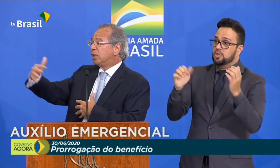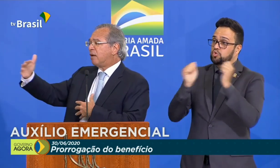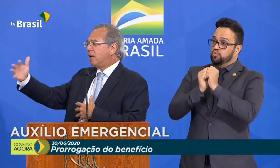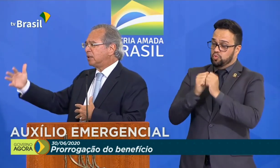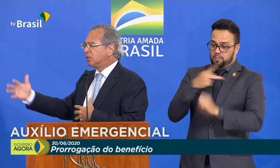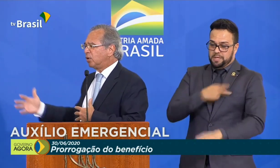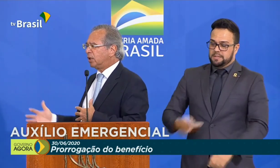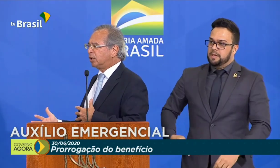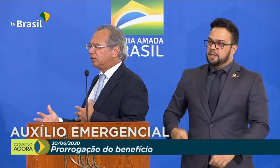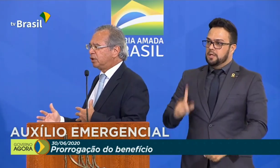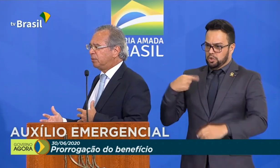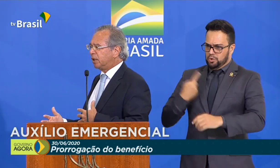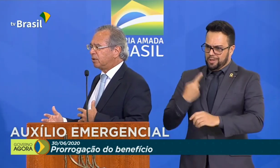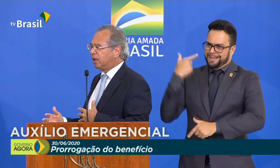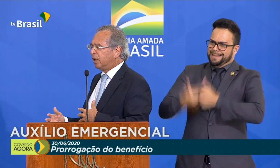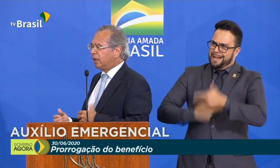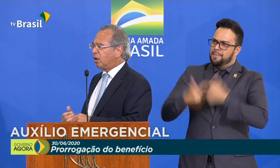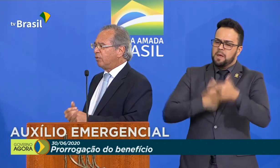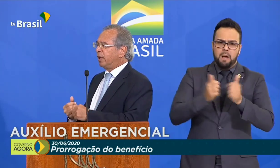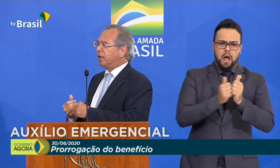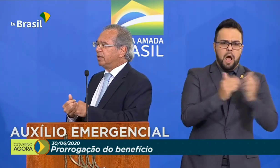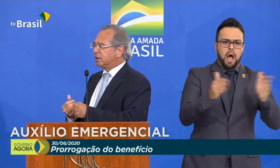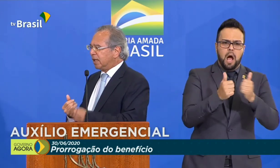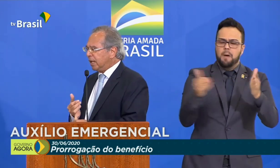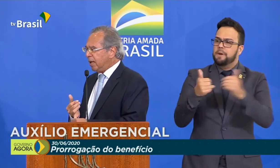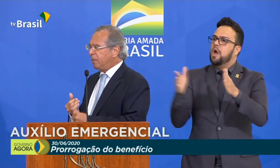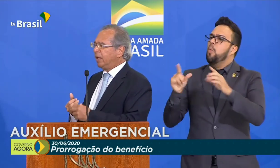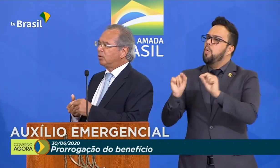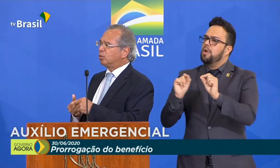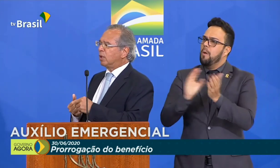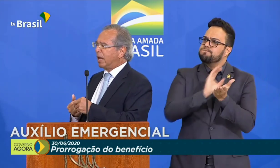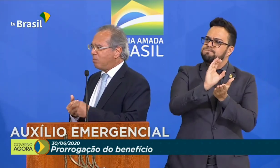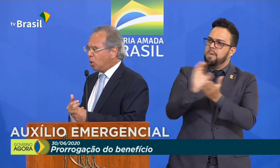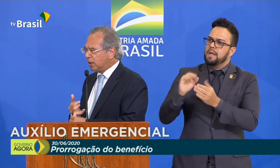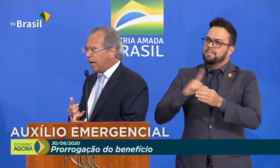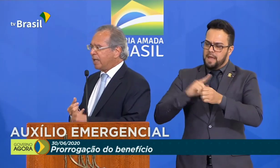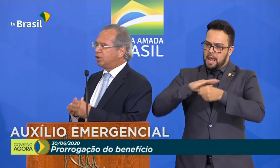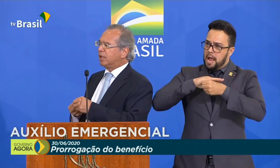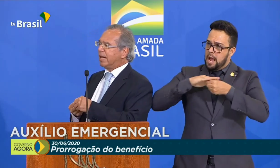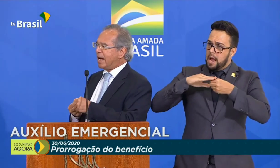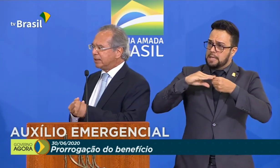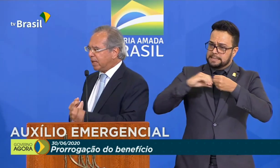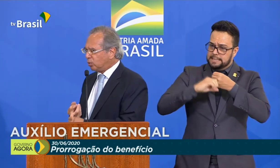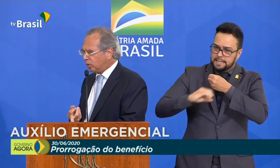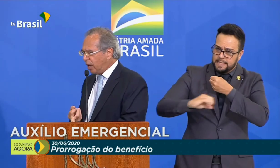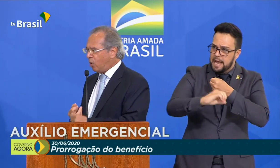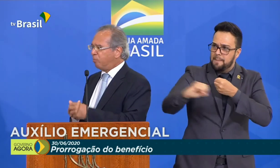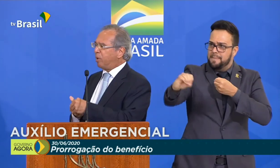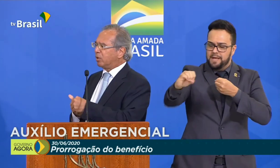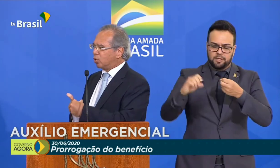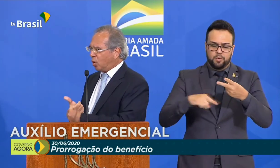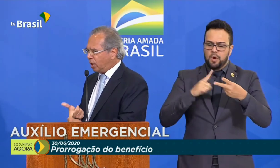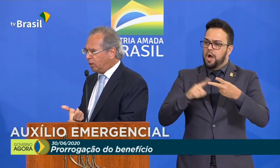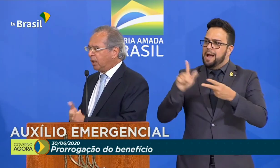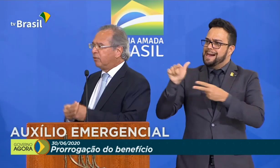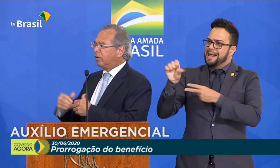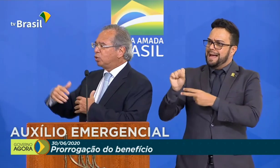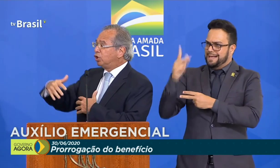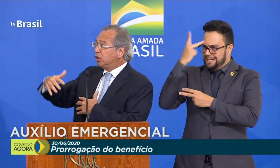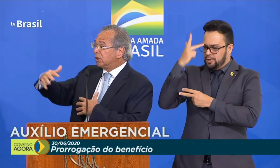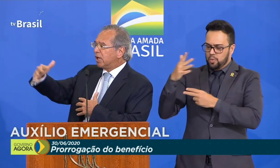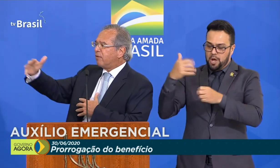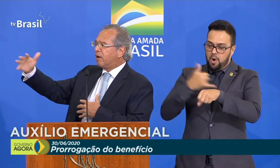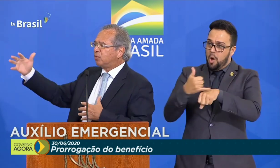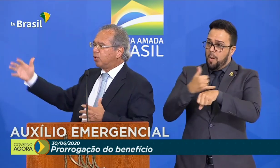para destravar essas fronteiras de investimento. Então vem saneamento, cabotagem, gás natural, petróleo.